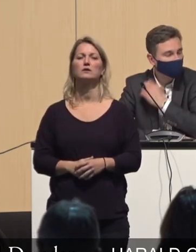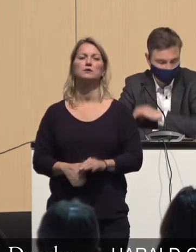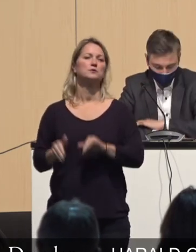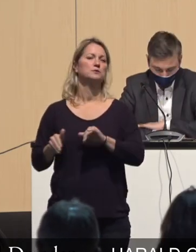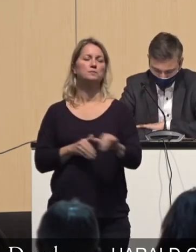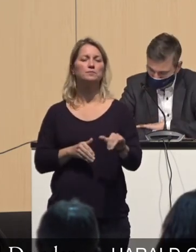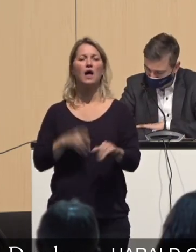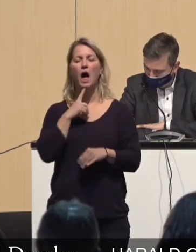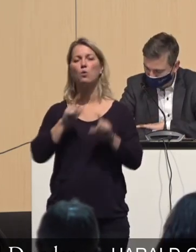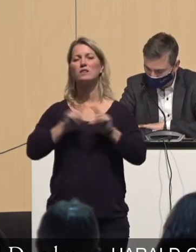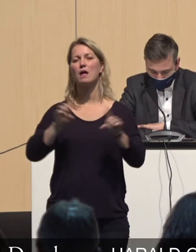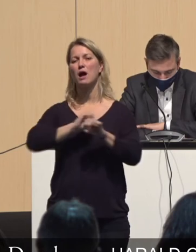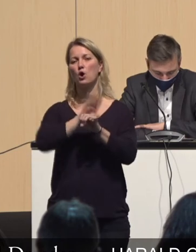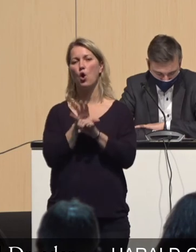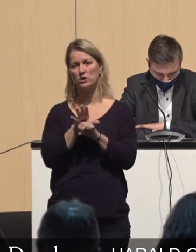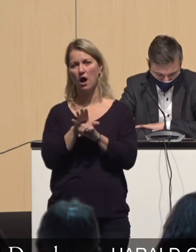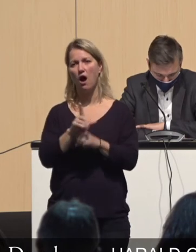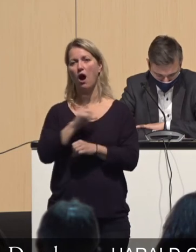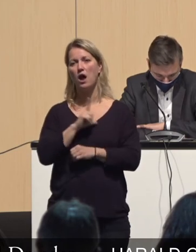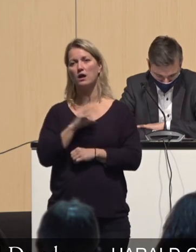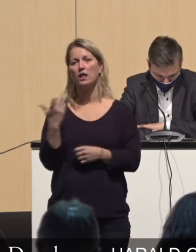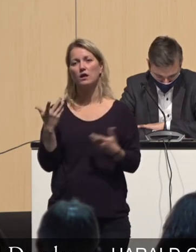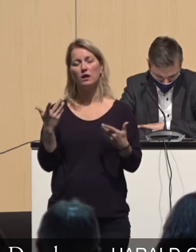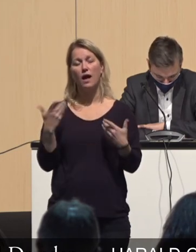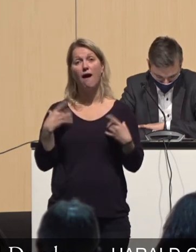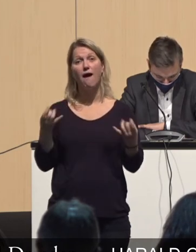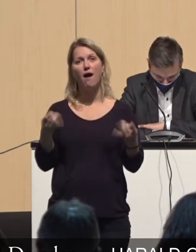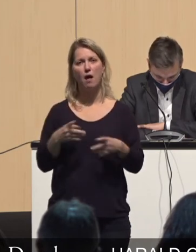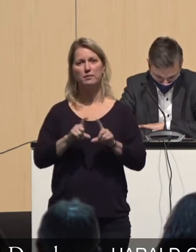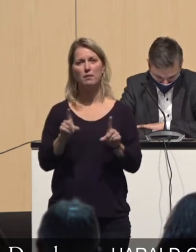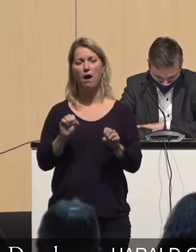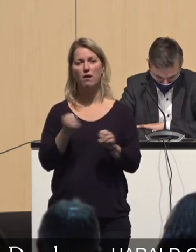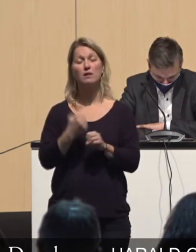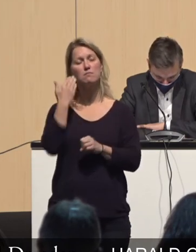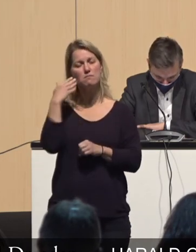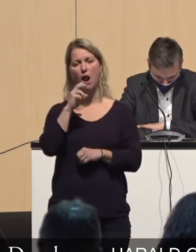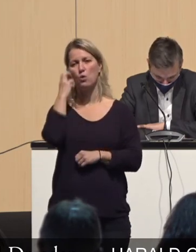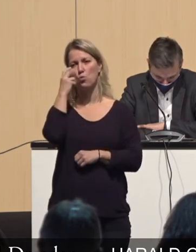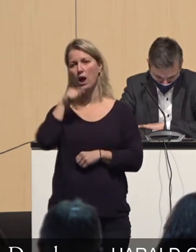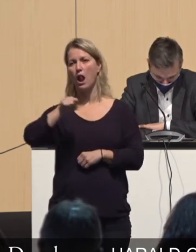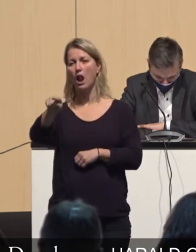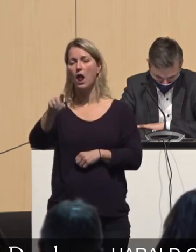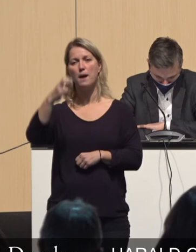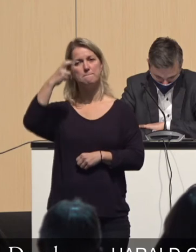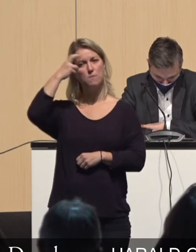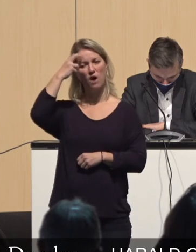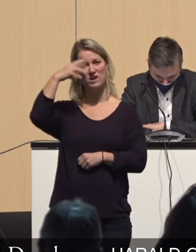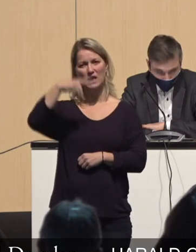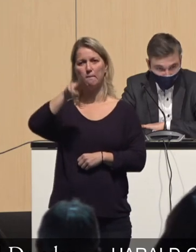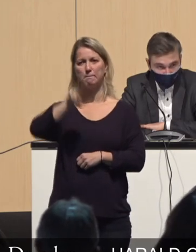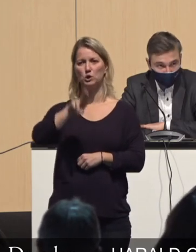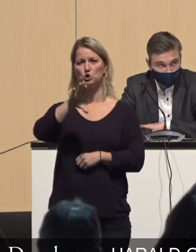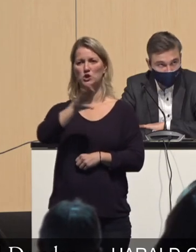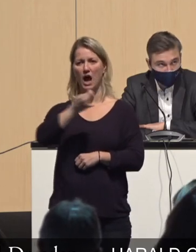Und nun noch einmal zu Corona. Ich kann es jetzt einfach nicht unterlassen. Googeln Sie einfach mal Professor Püschel